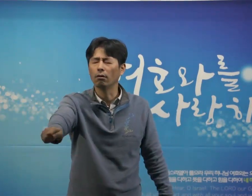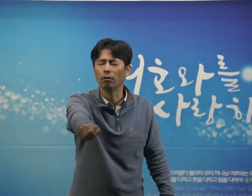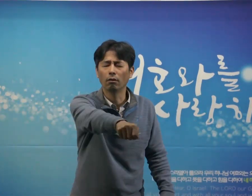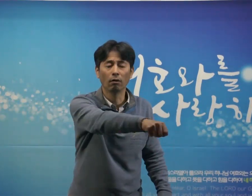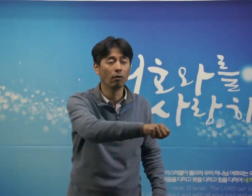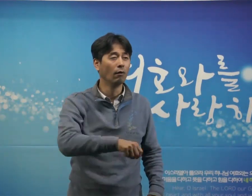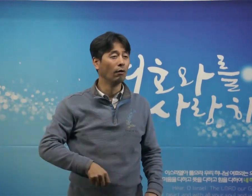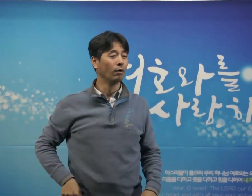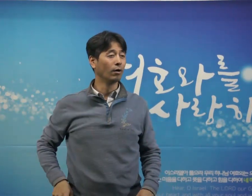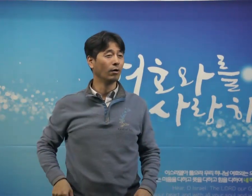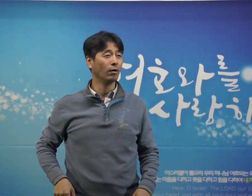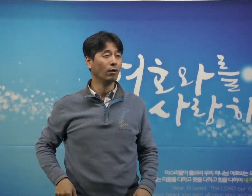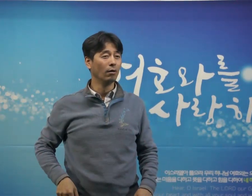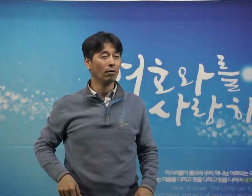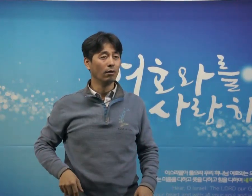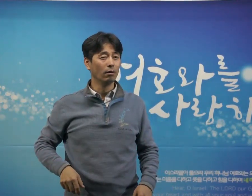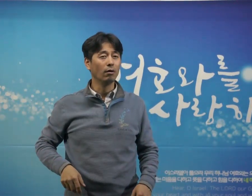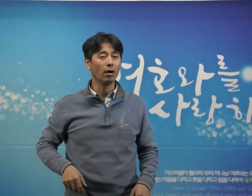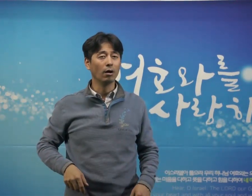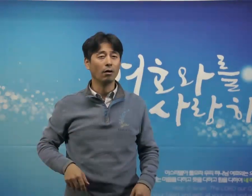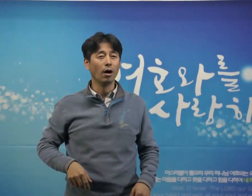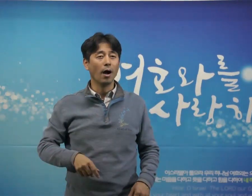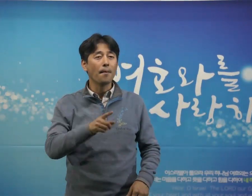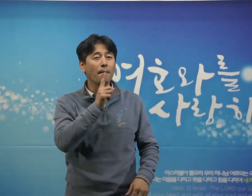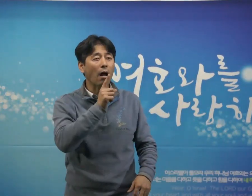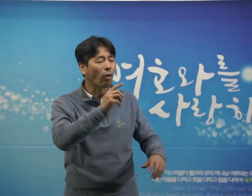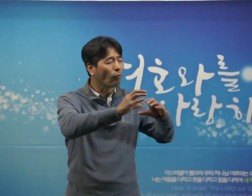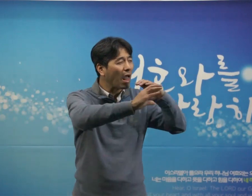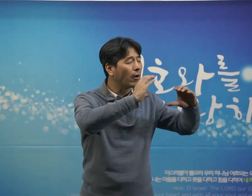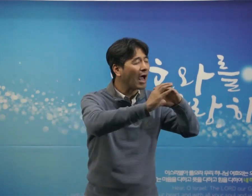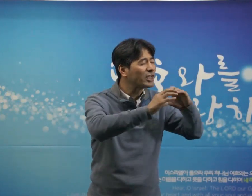신체적인 장애, 눈, 시력의 장애가 있고 또